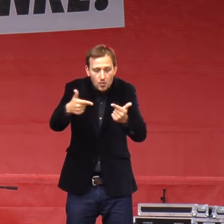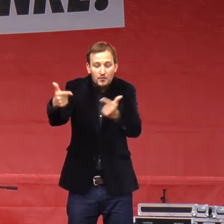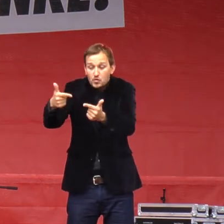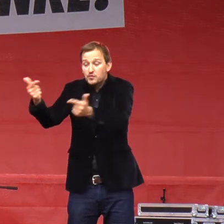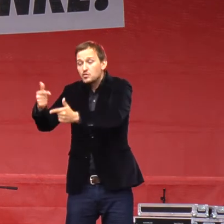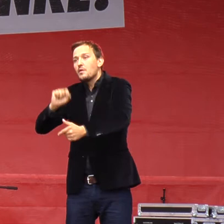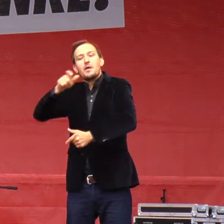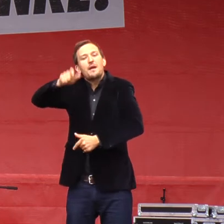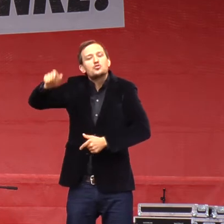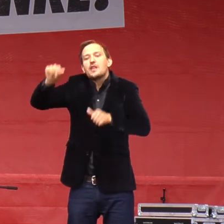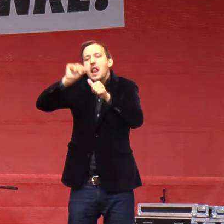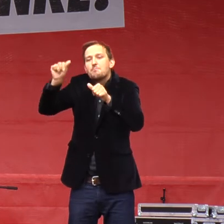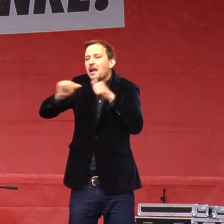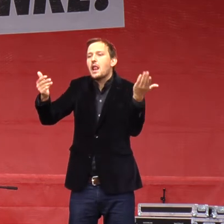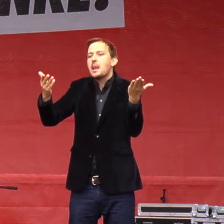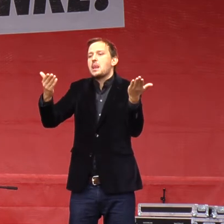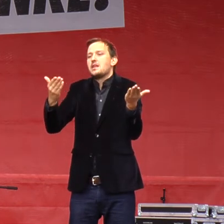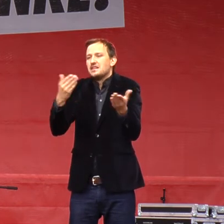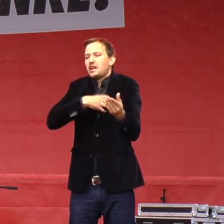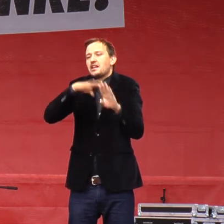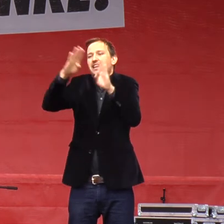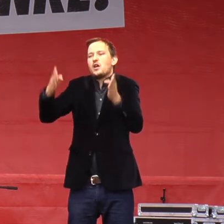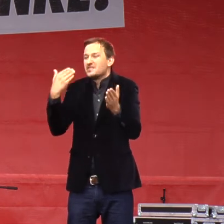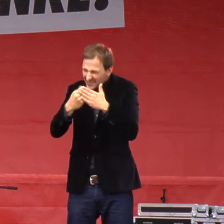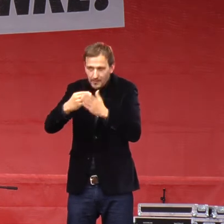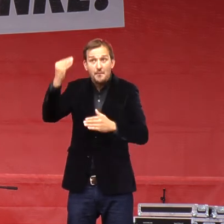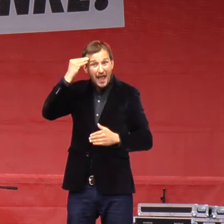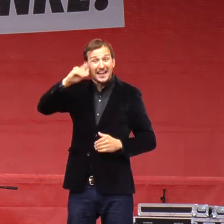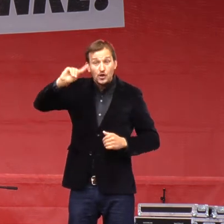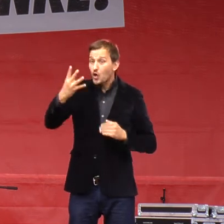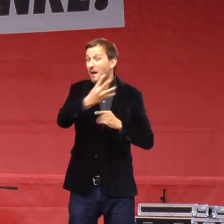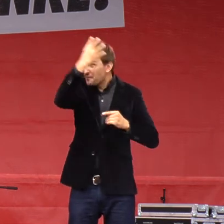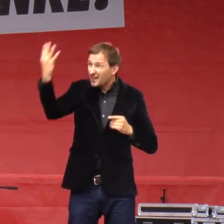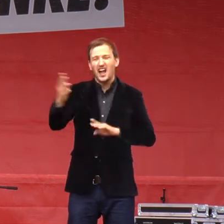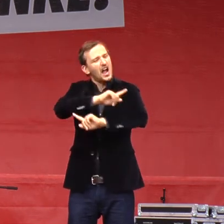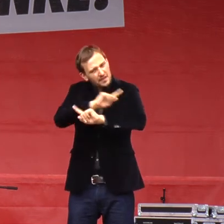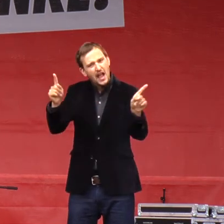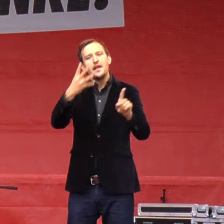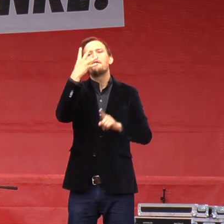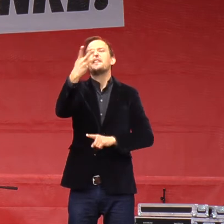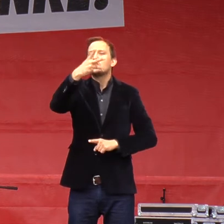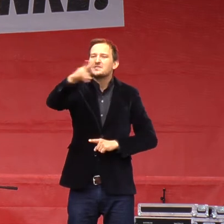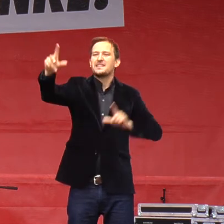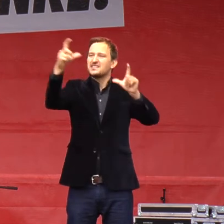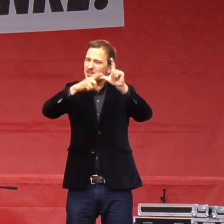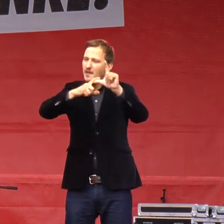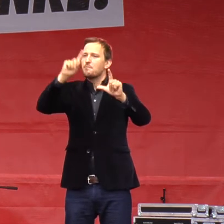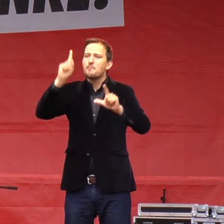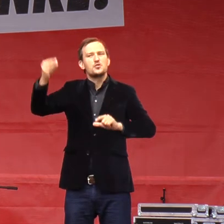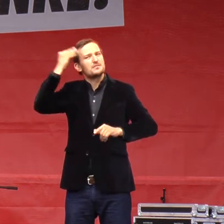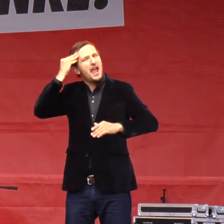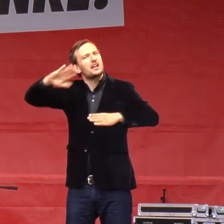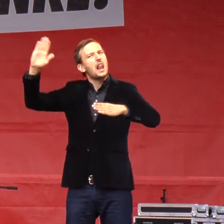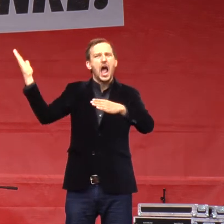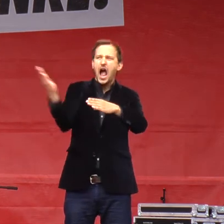übersehenden Personalmangel. Nein, keine 4 Jahre Merkel. Frau Merkel muss am 24. September abgewählt